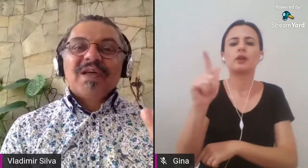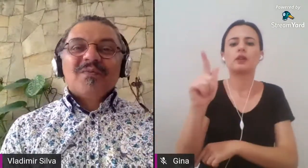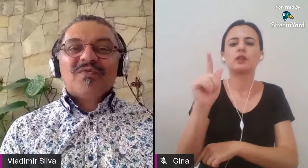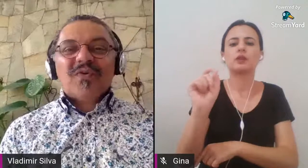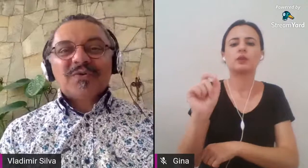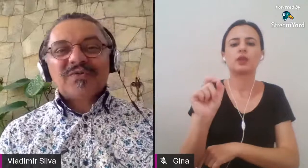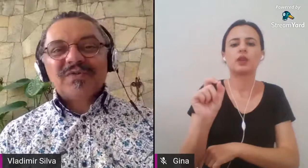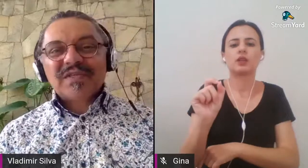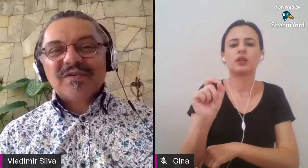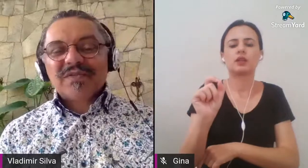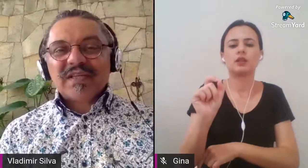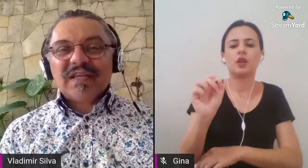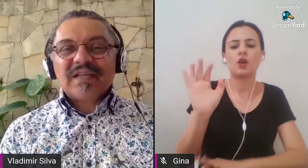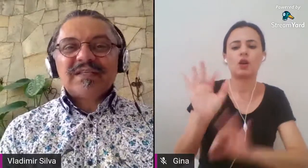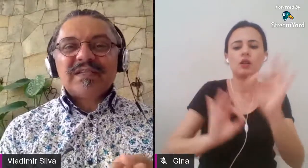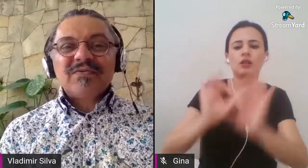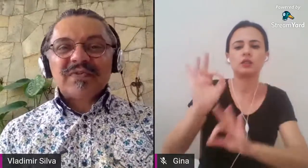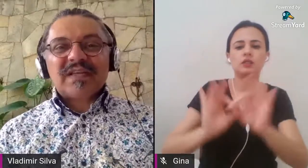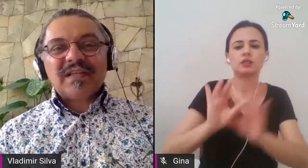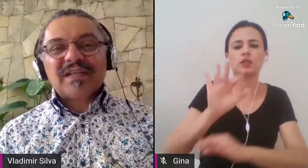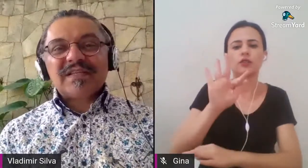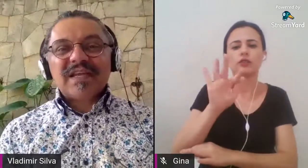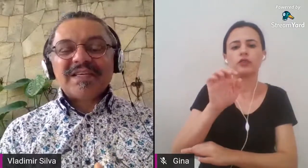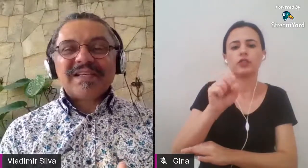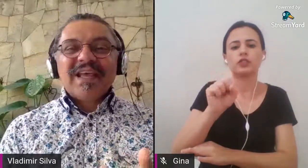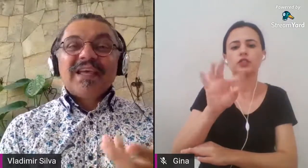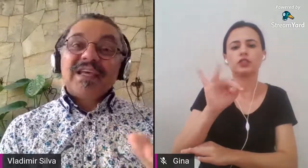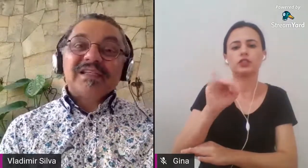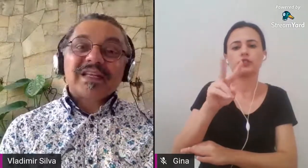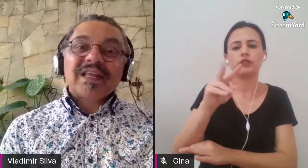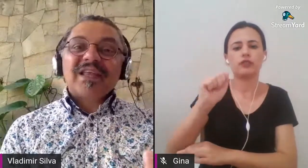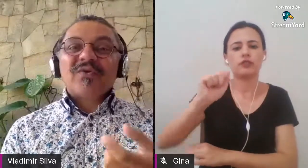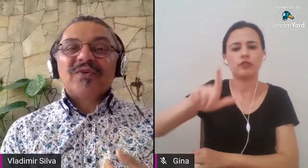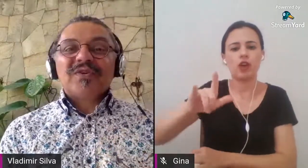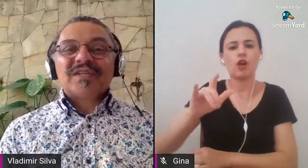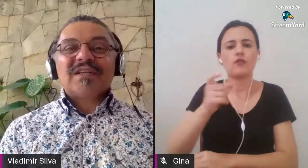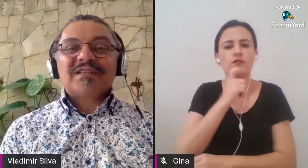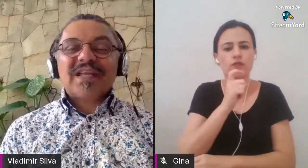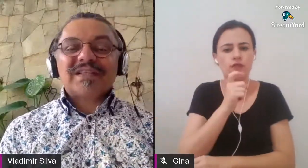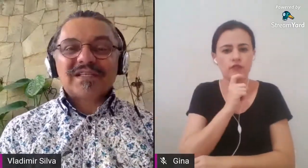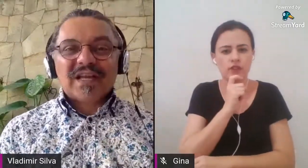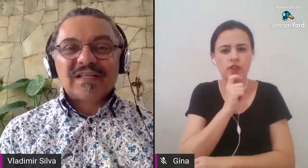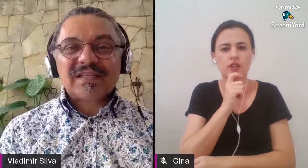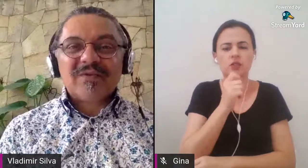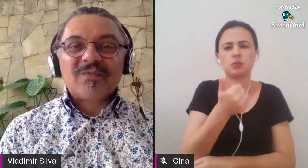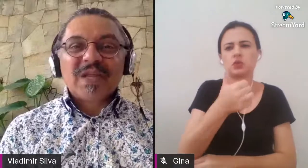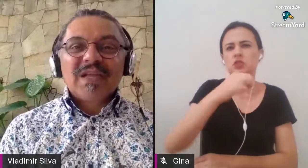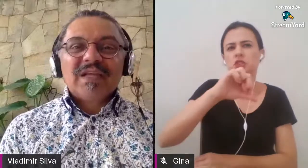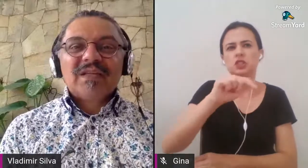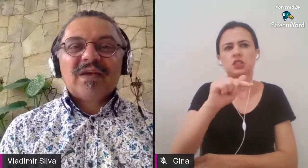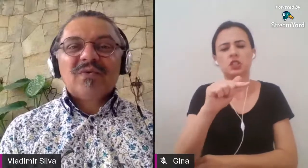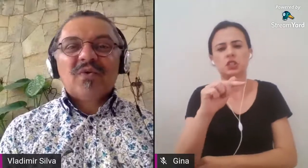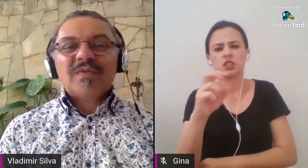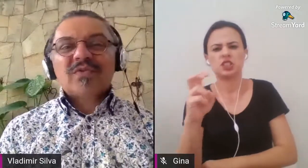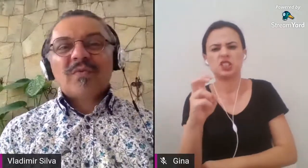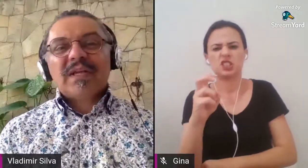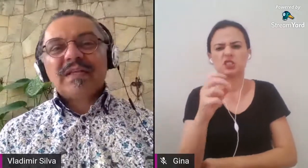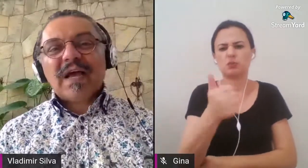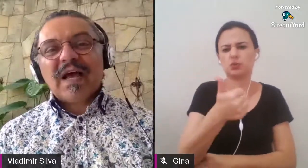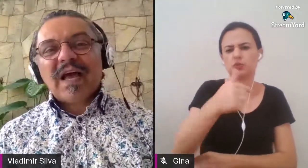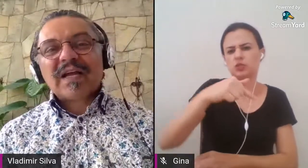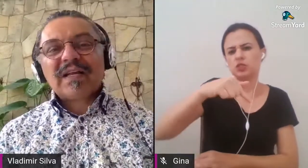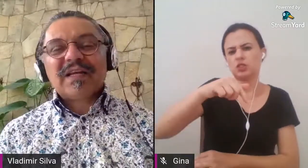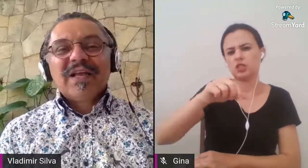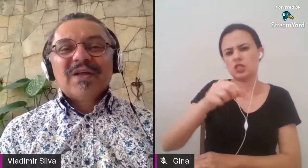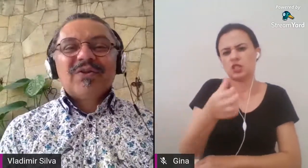de Inverno, por volta dos anos 75 e 76, e em 78 a gente tem essa instalação. Então, nomes